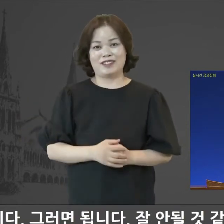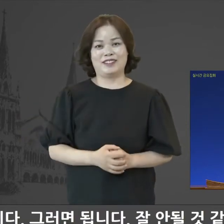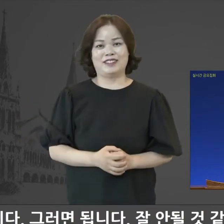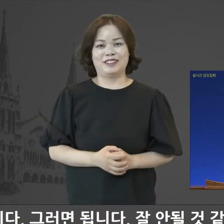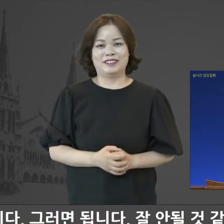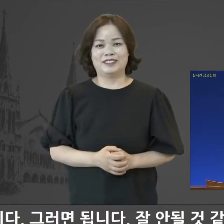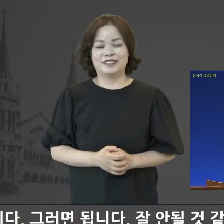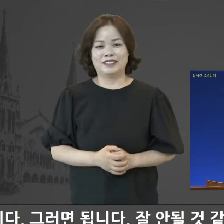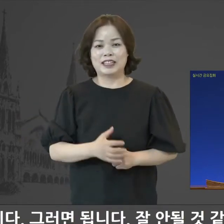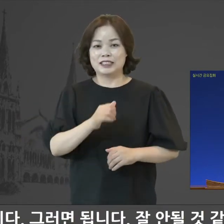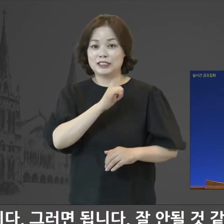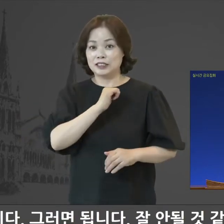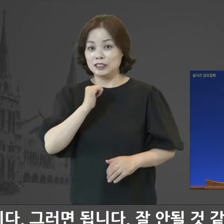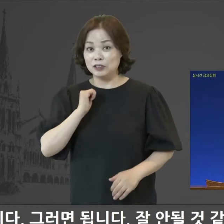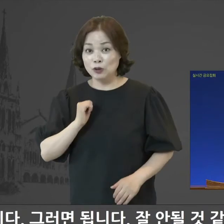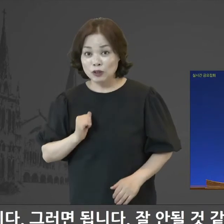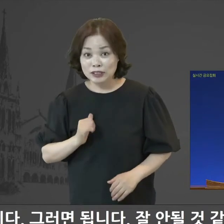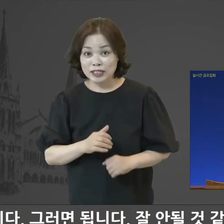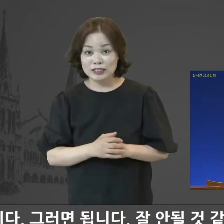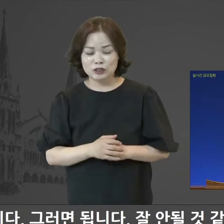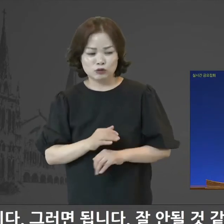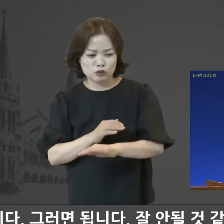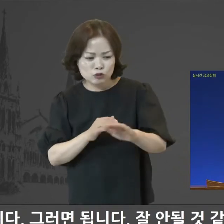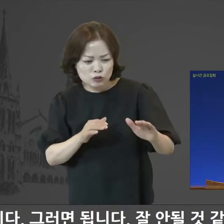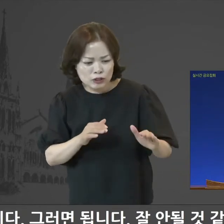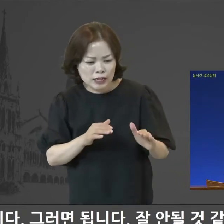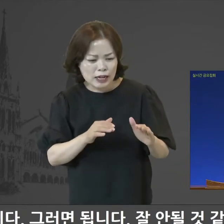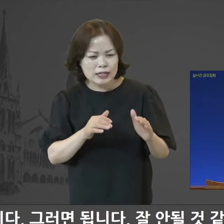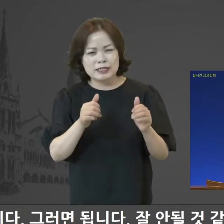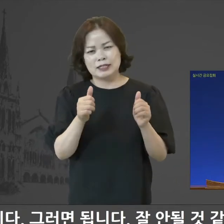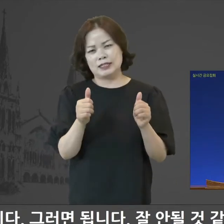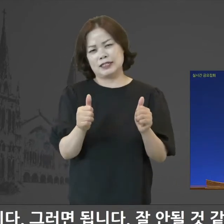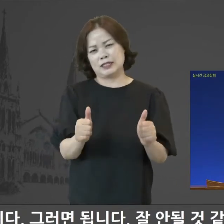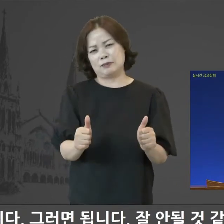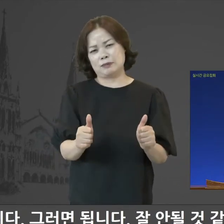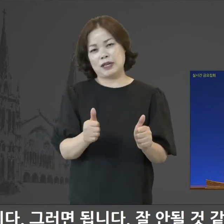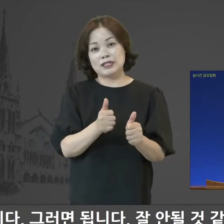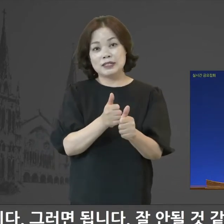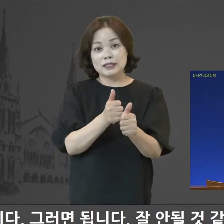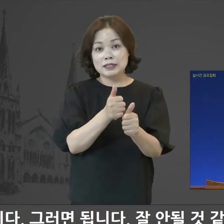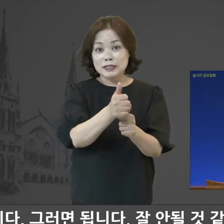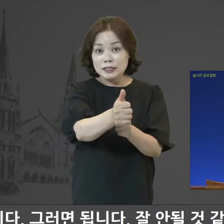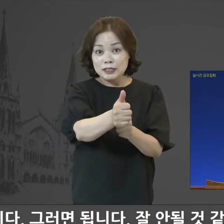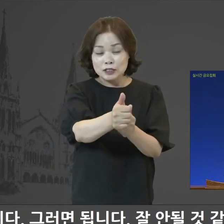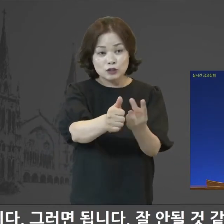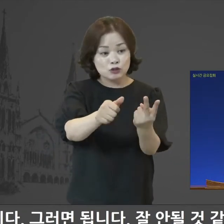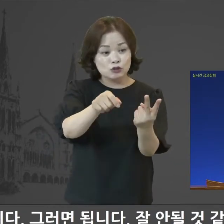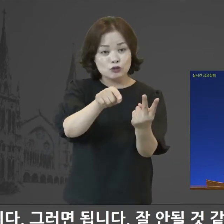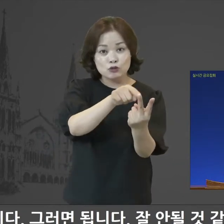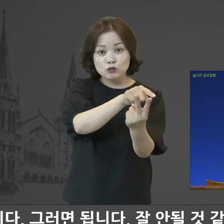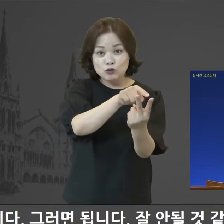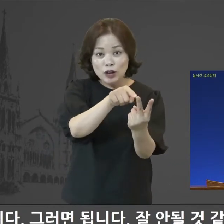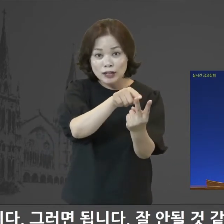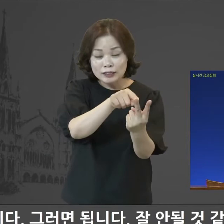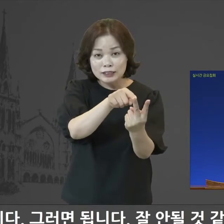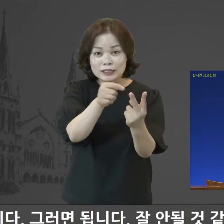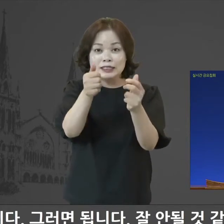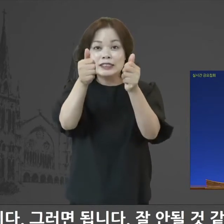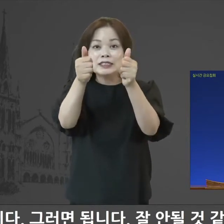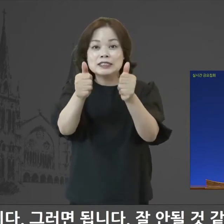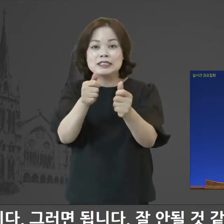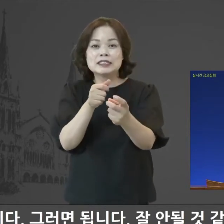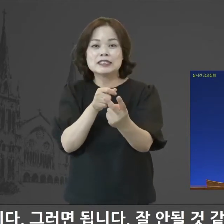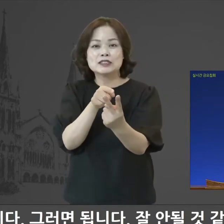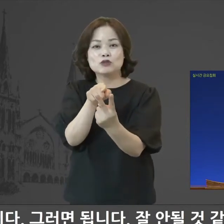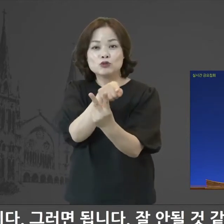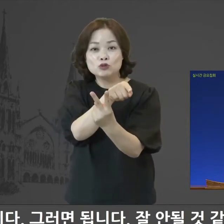이 절제는 우리가 심판을 이기는 두 가지 심판을 이길